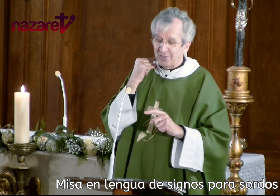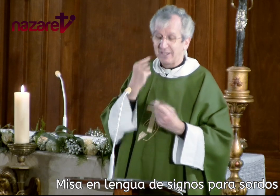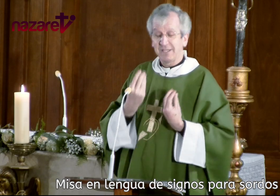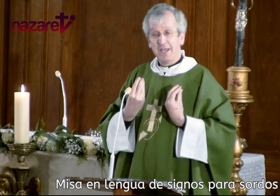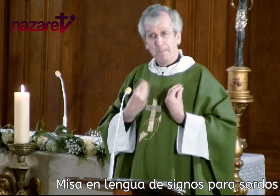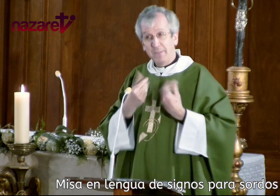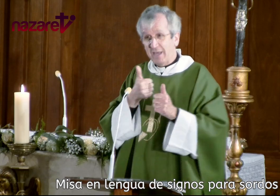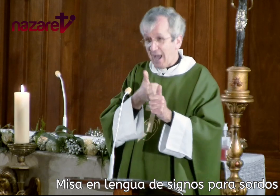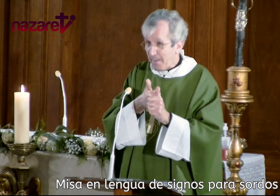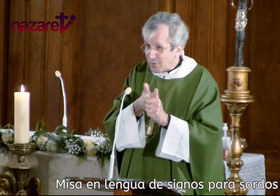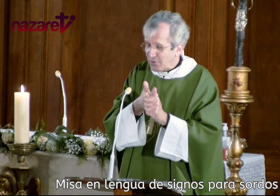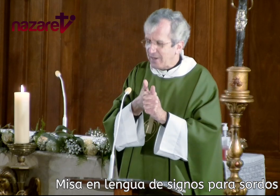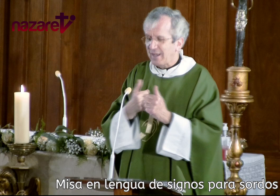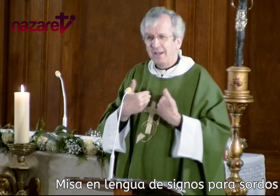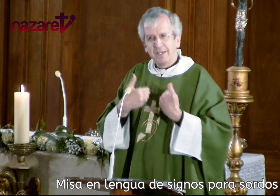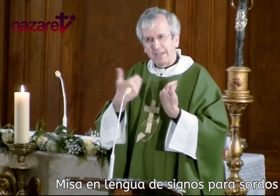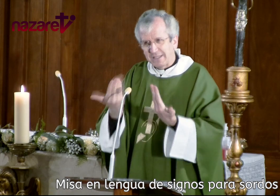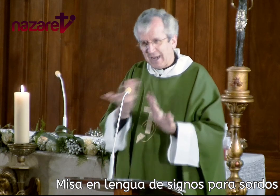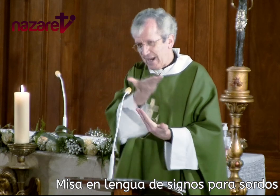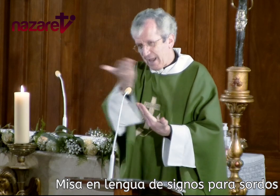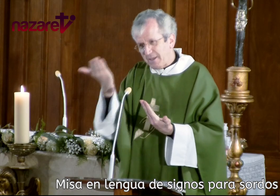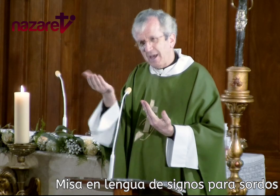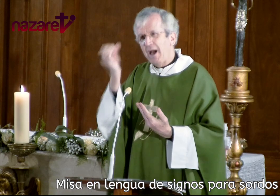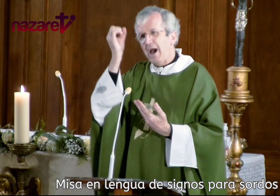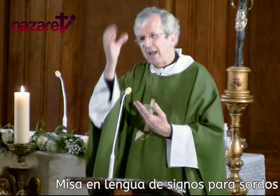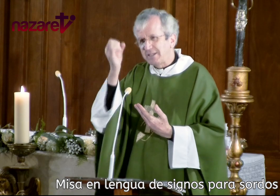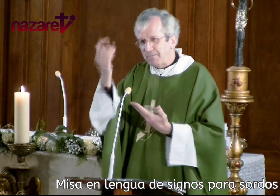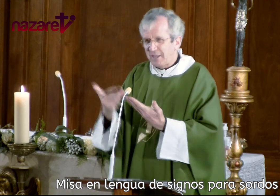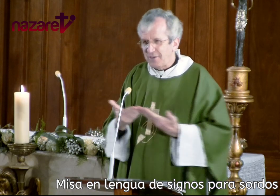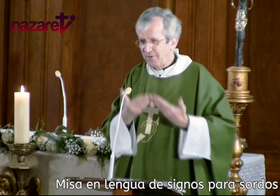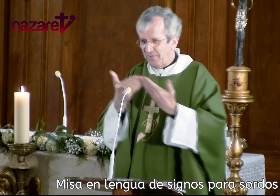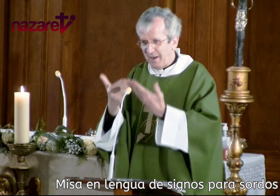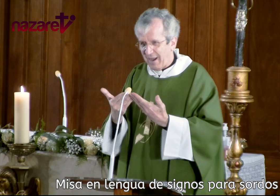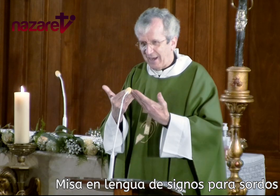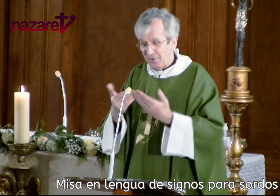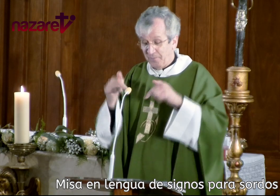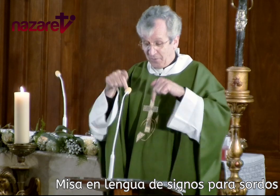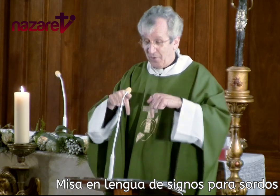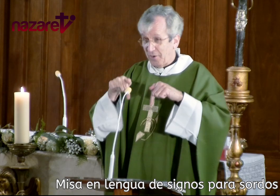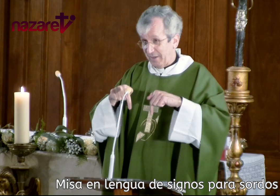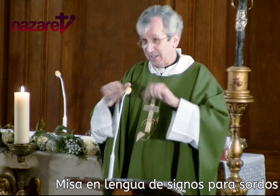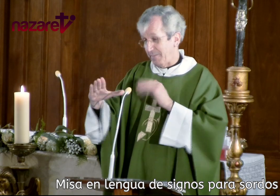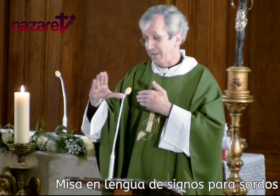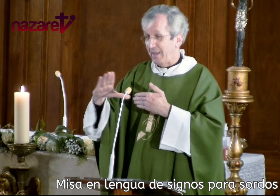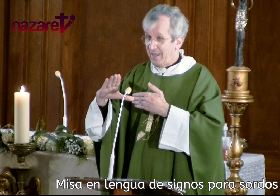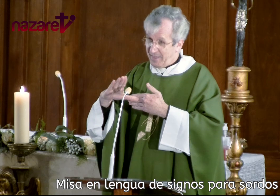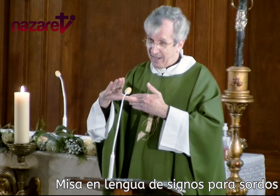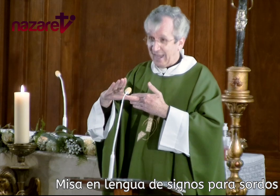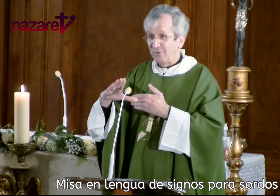vida apostólica que es dar la vida al servicio del evangelio hoy precisamente cercanos